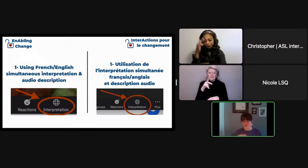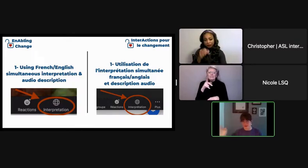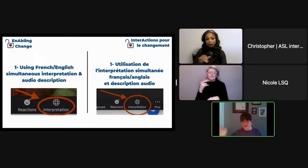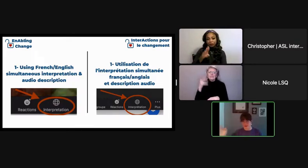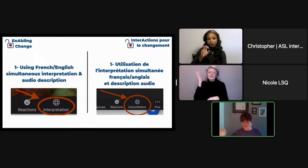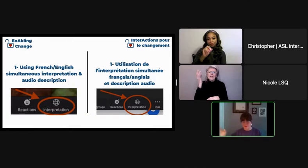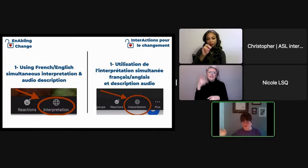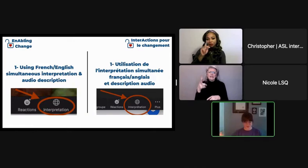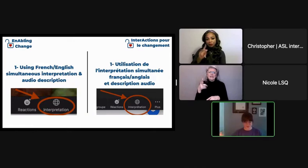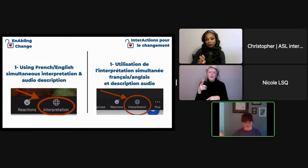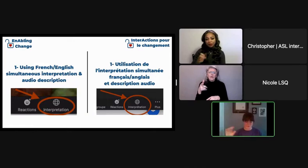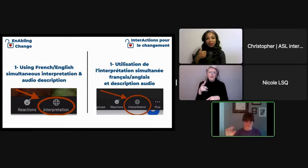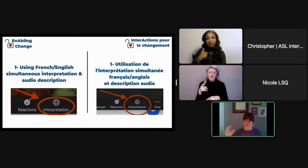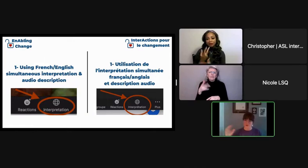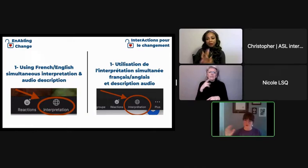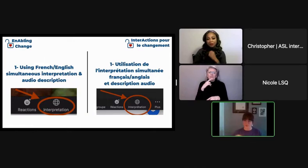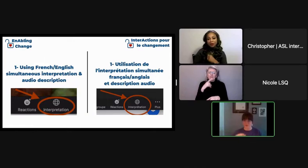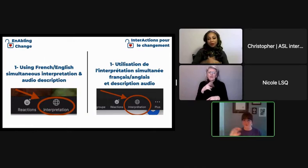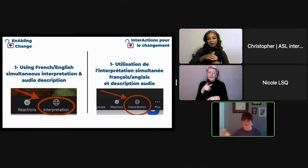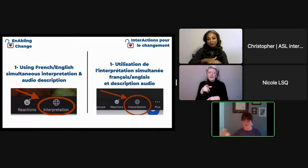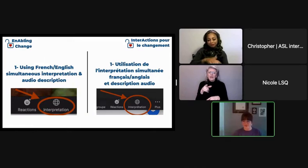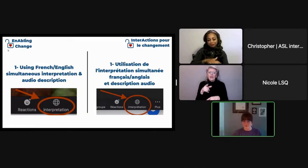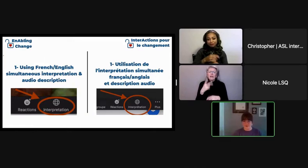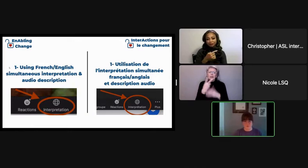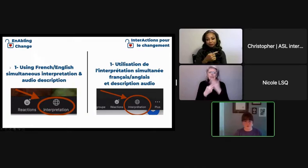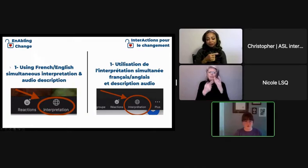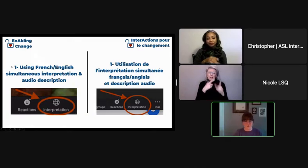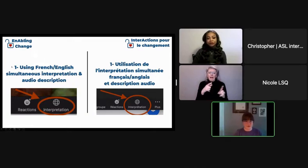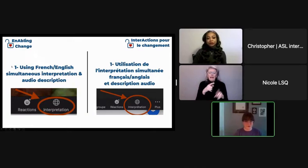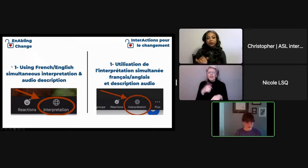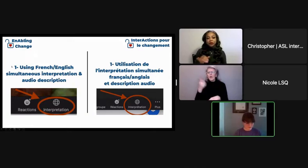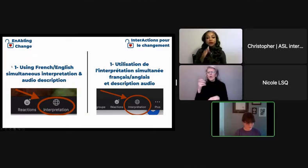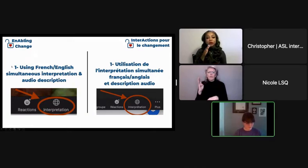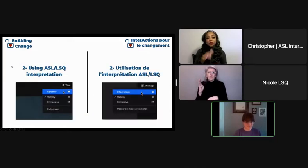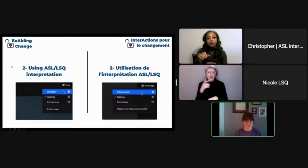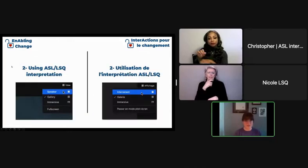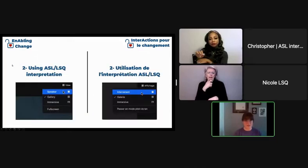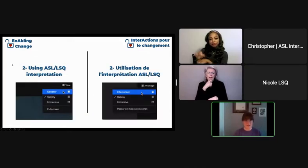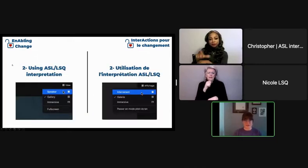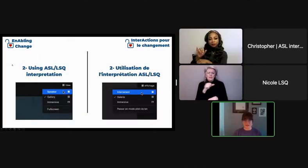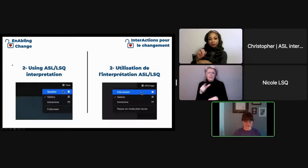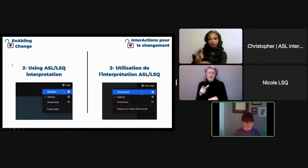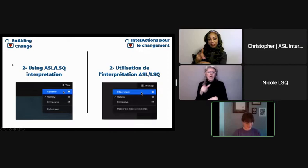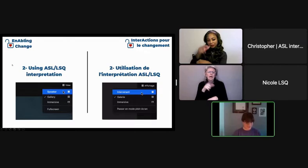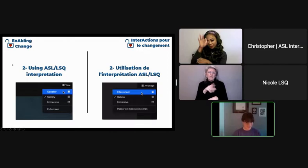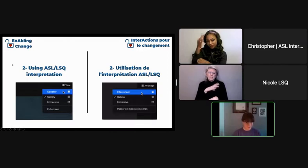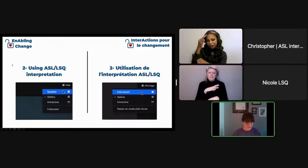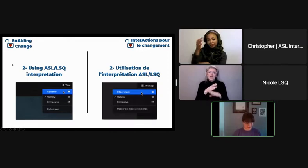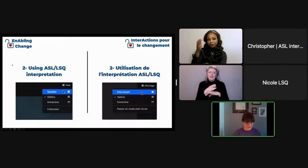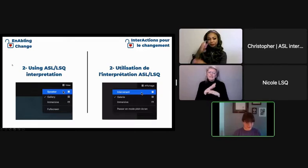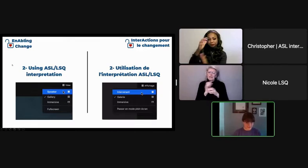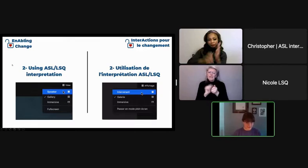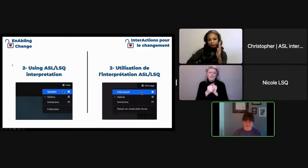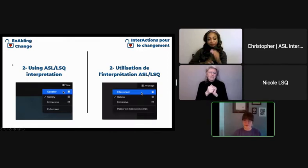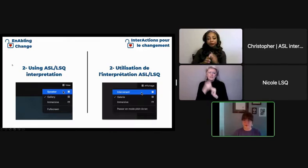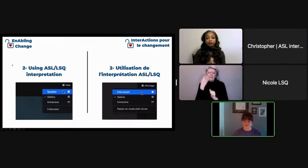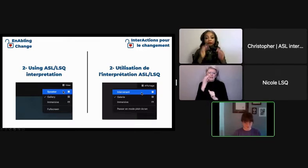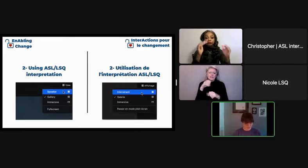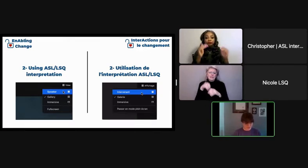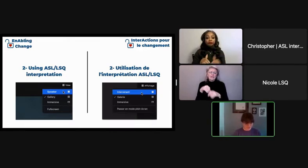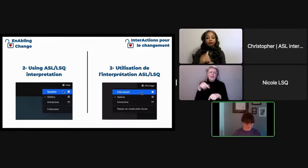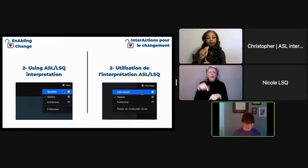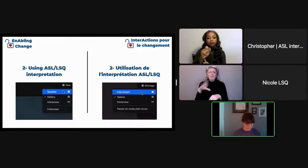Liddell sera bilingue. Brooks, ce sera en anglais. Mais vous aurez accès à la version française dans le chat.